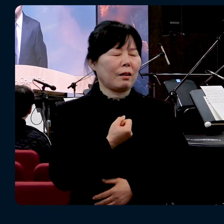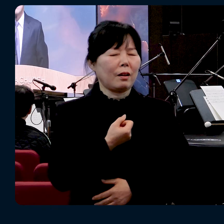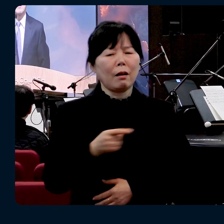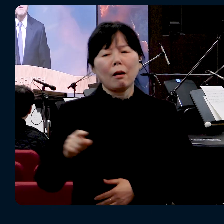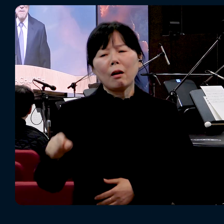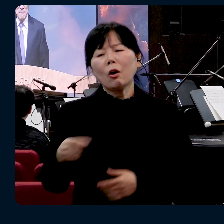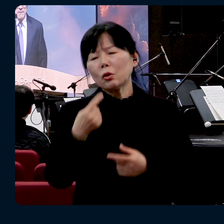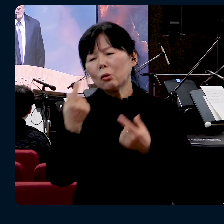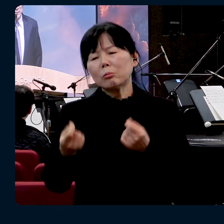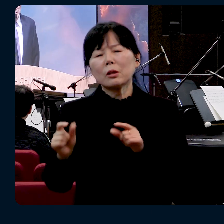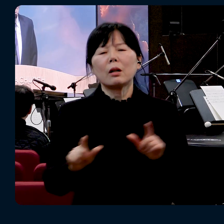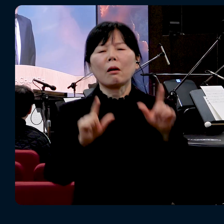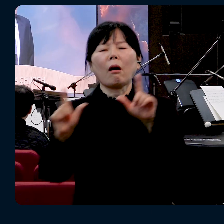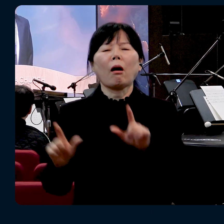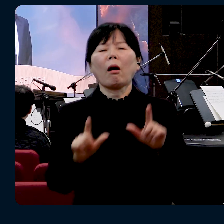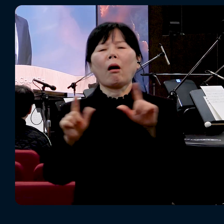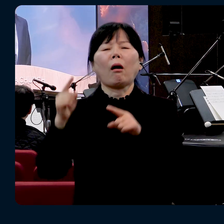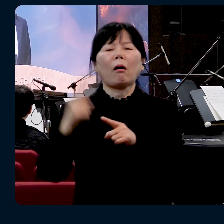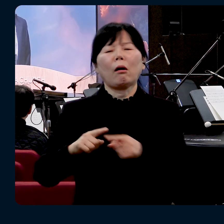저렇게 살다 저렇게 죽는구나.